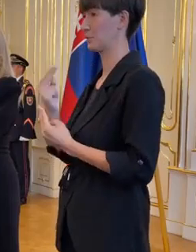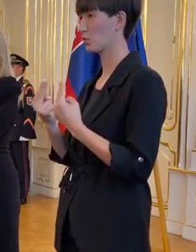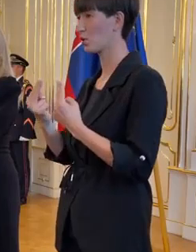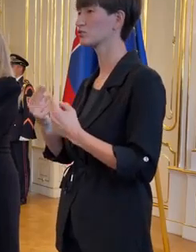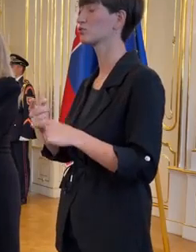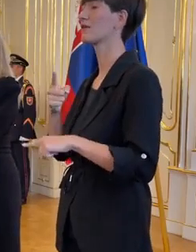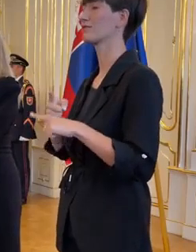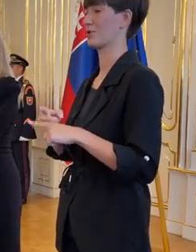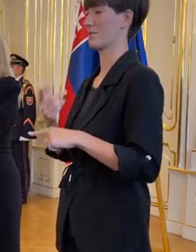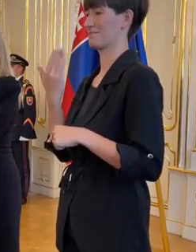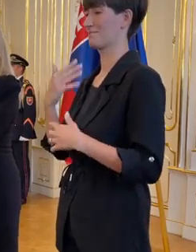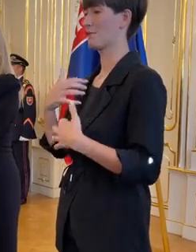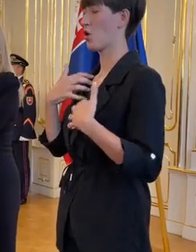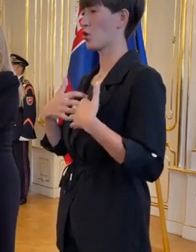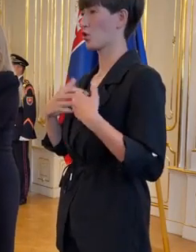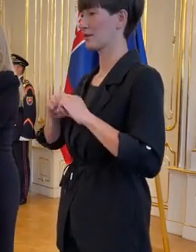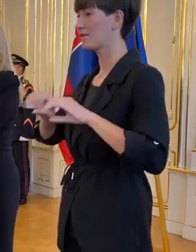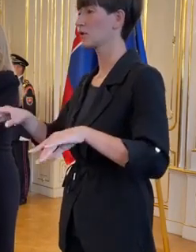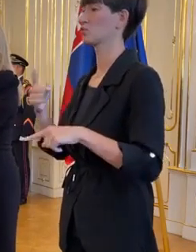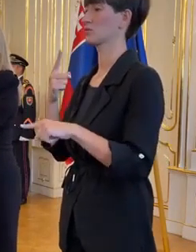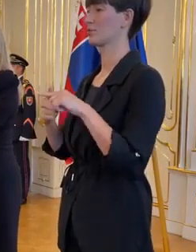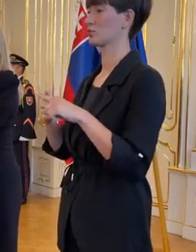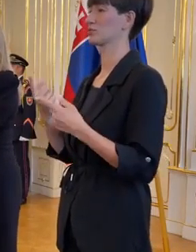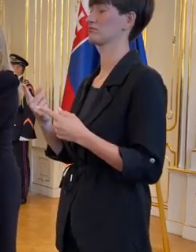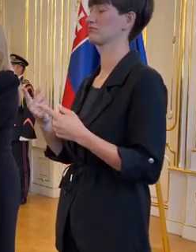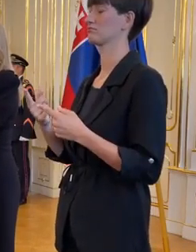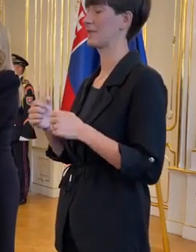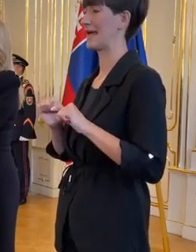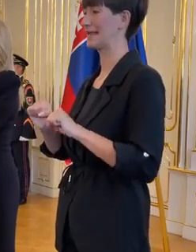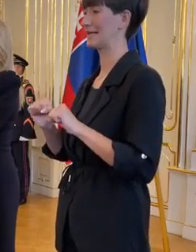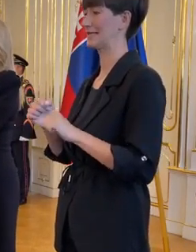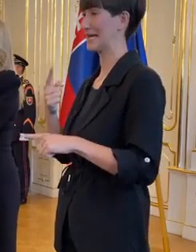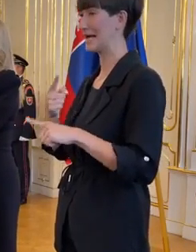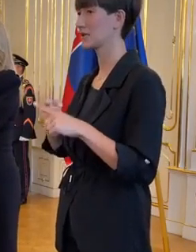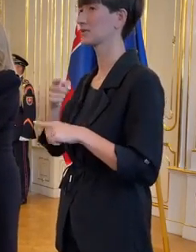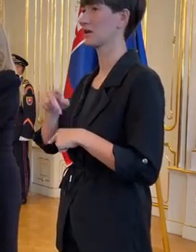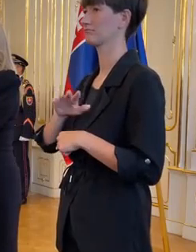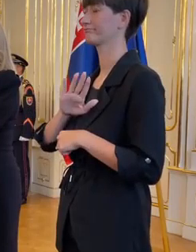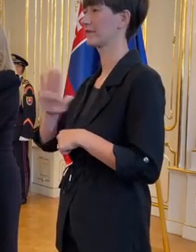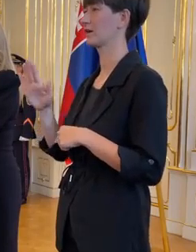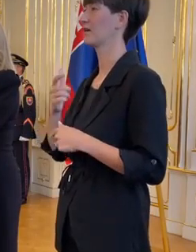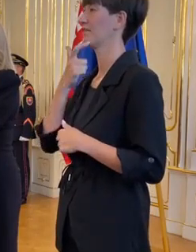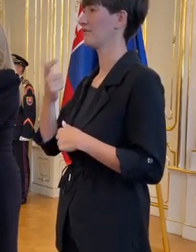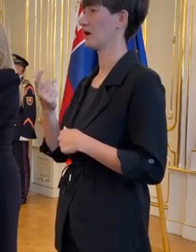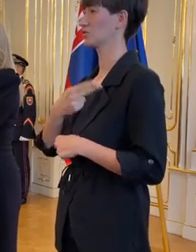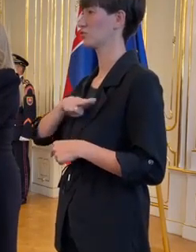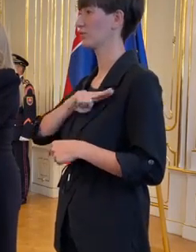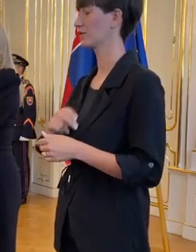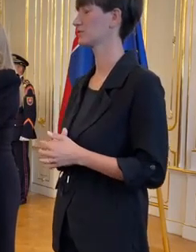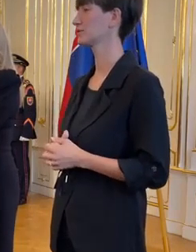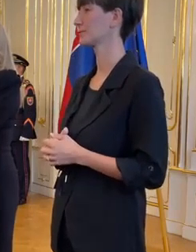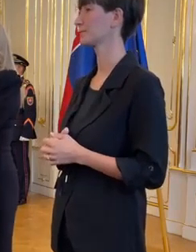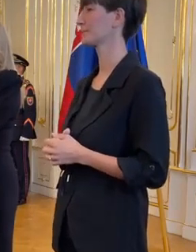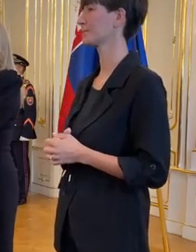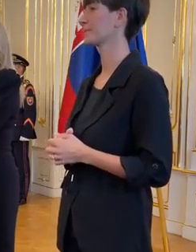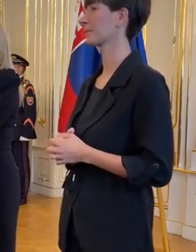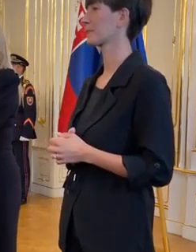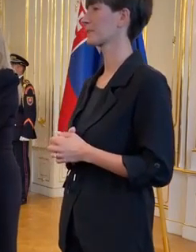suseda a s ňou súvisiacou energetickou krízou stala na vás veľká zodpovednosť. Spájali sa s